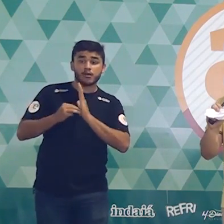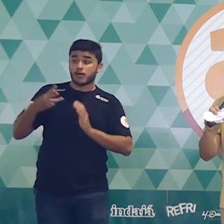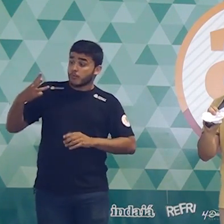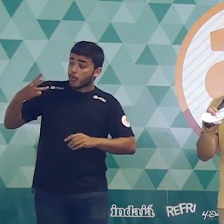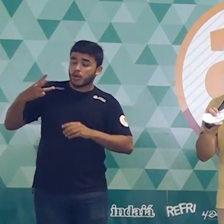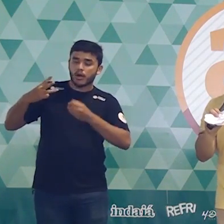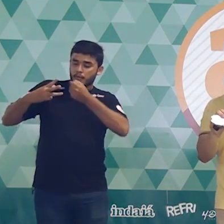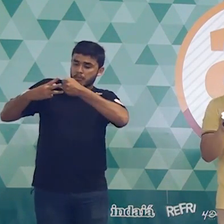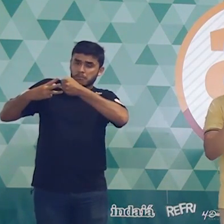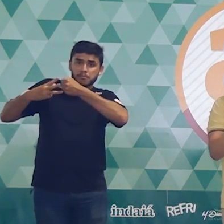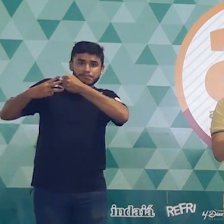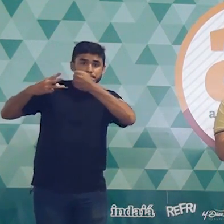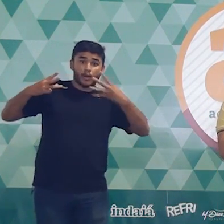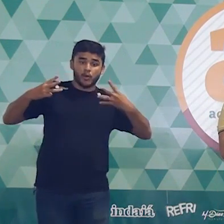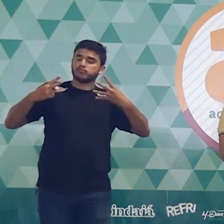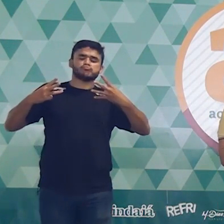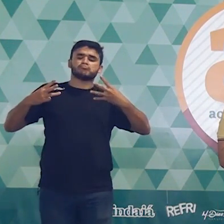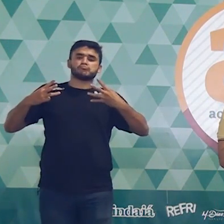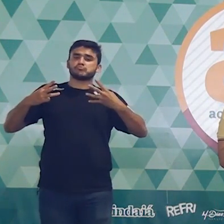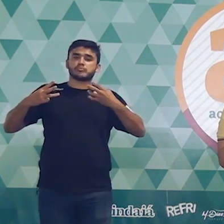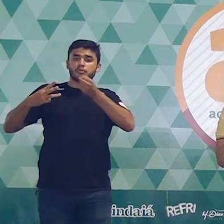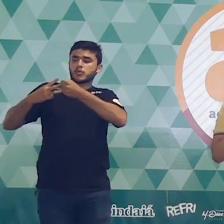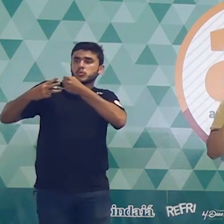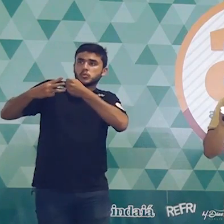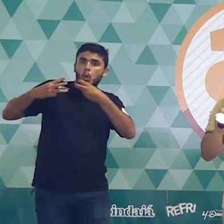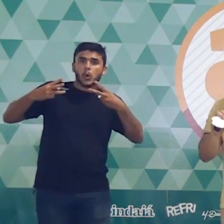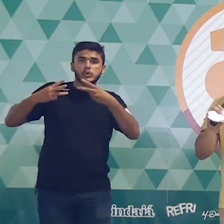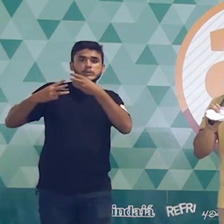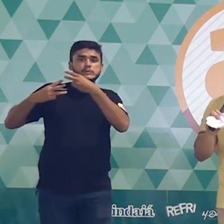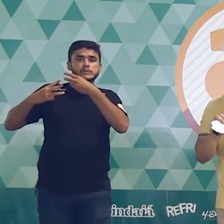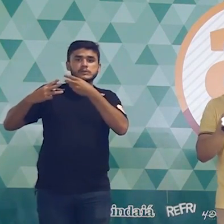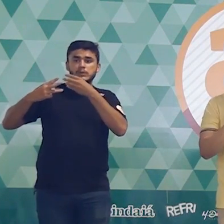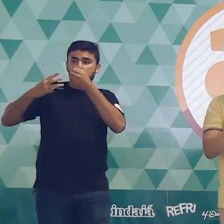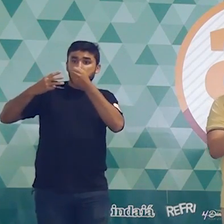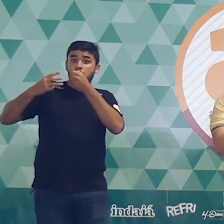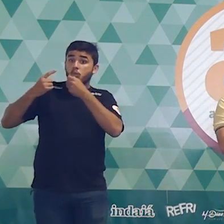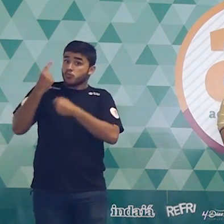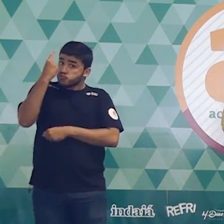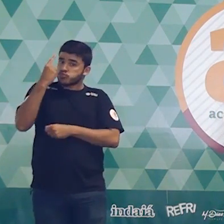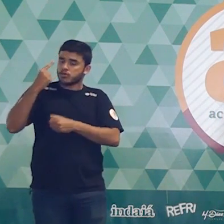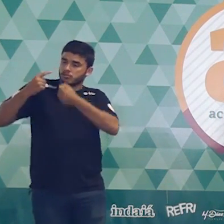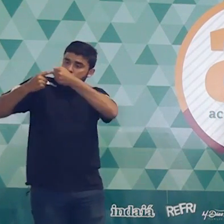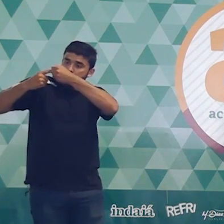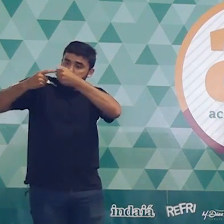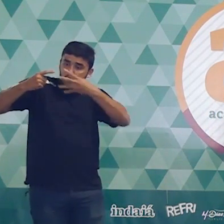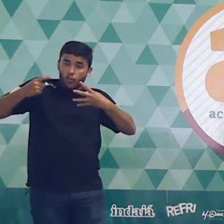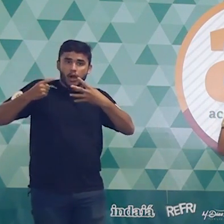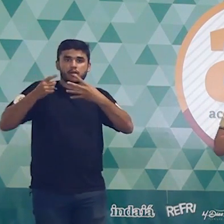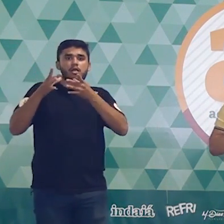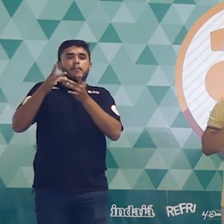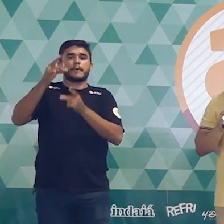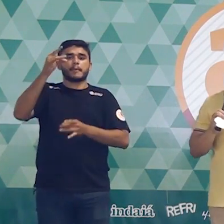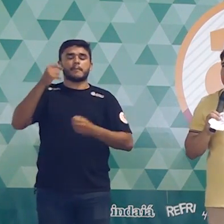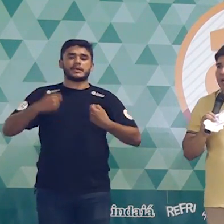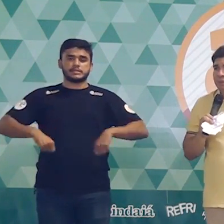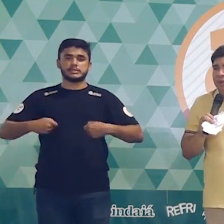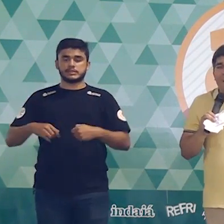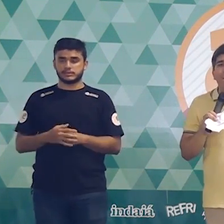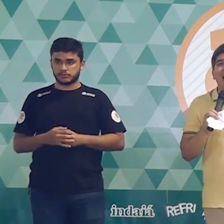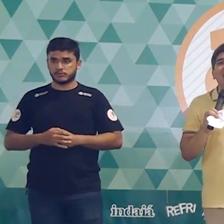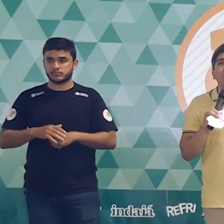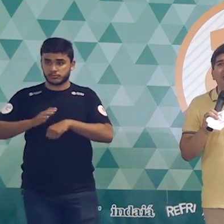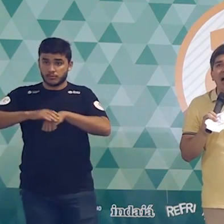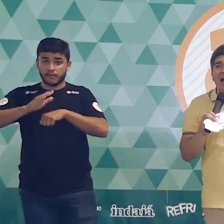mas eu vou dizer aqui para vocês, basta que um esteja detalhado. Queria que todo mundo pegasse de caneta e papel, tá